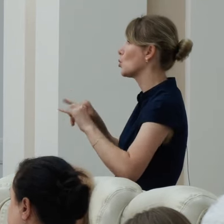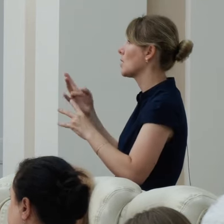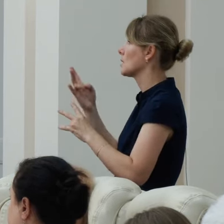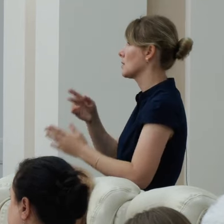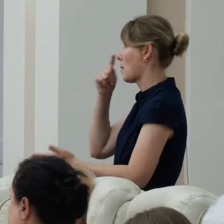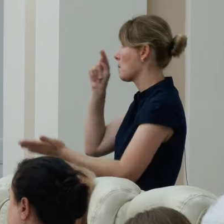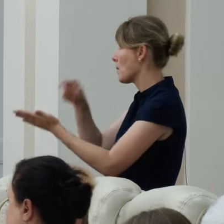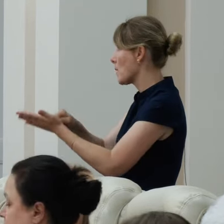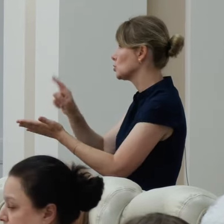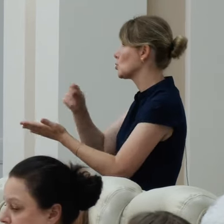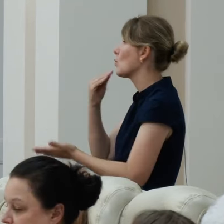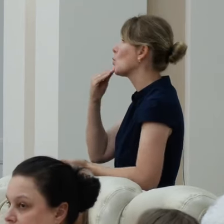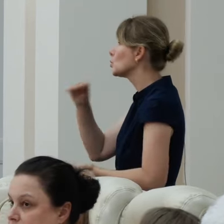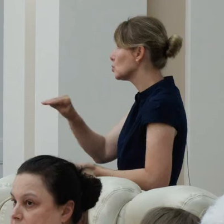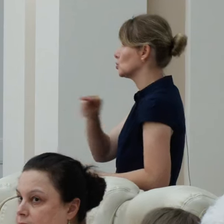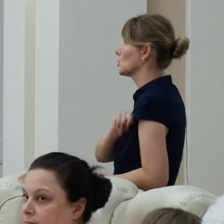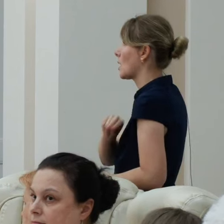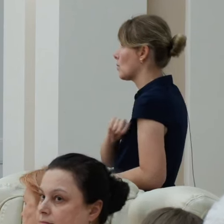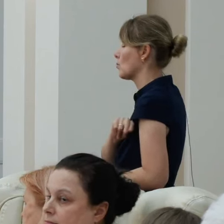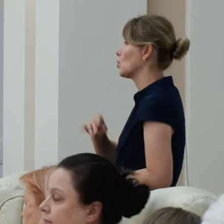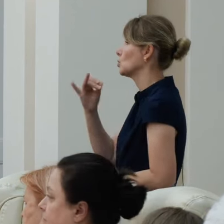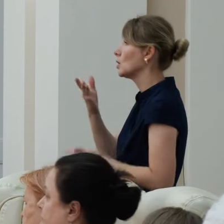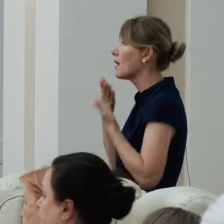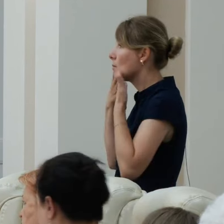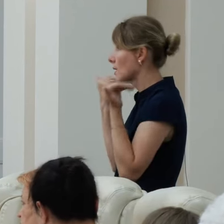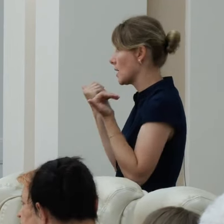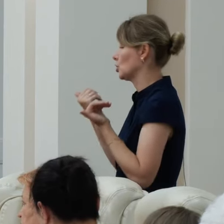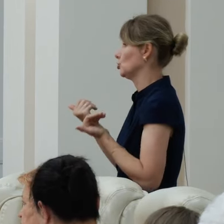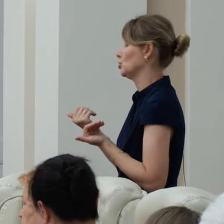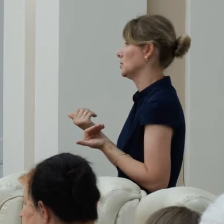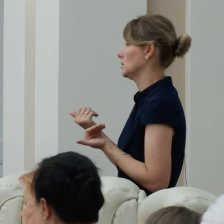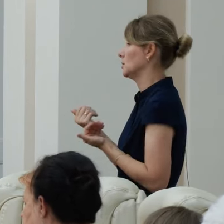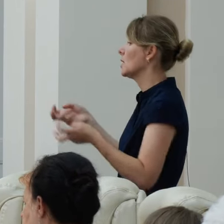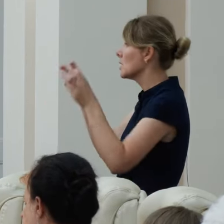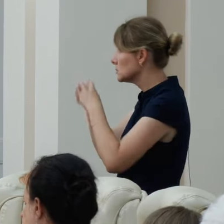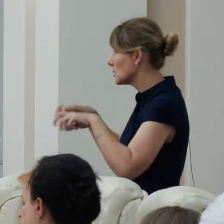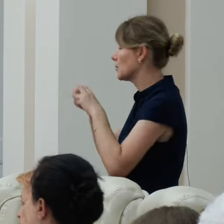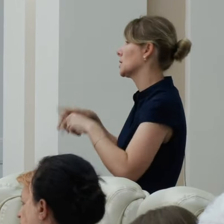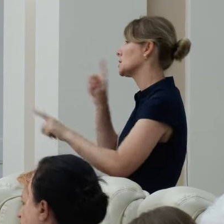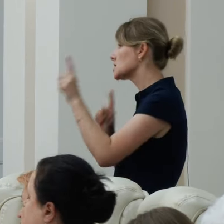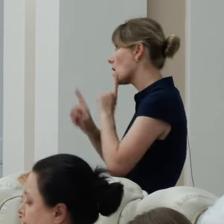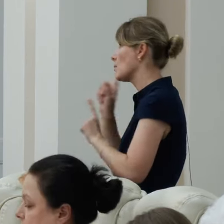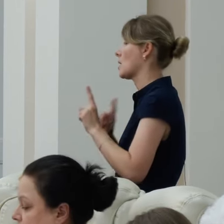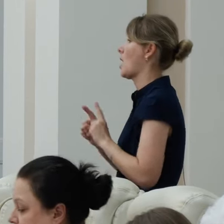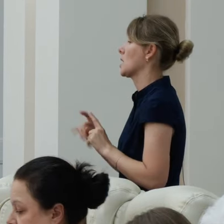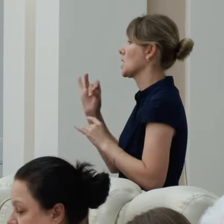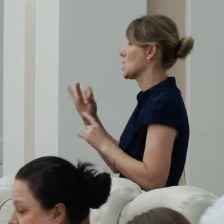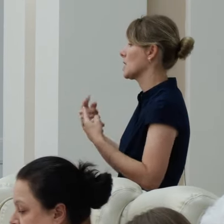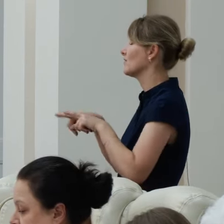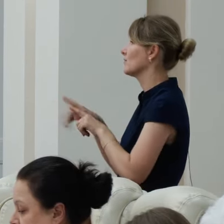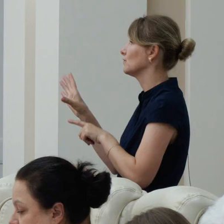să faciliteze cu sprijinul nostru ședințe de analiză și examinarea datelor care